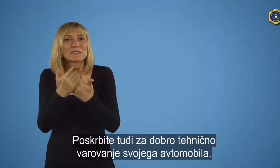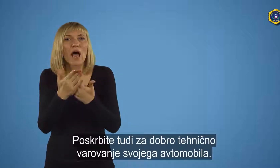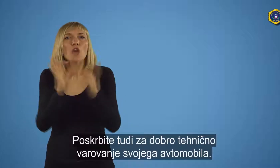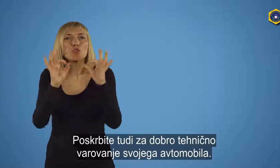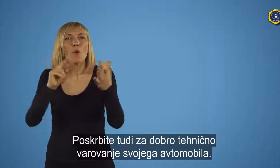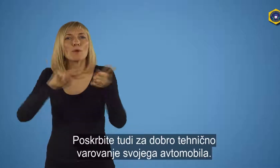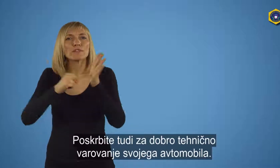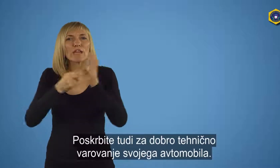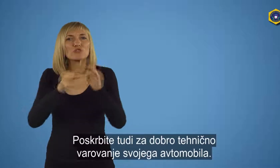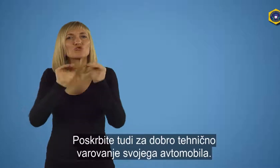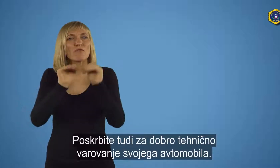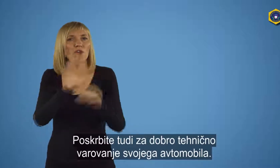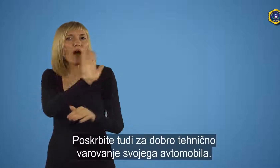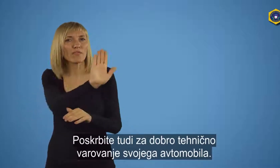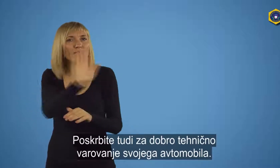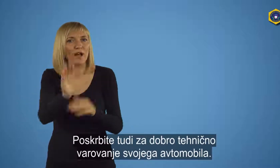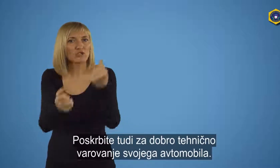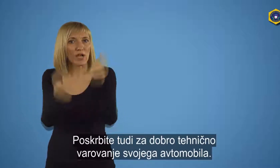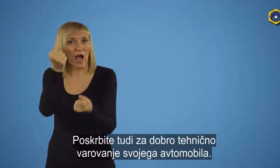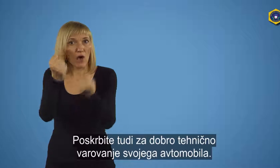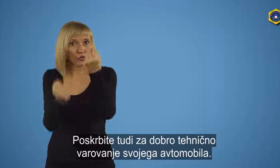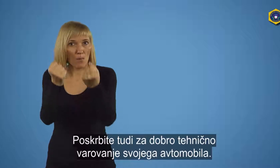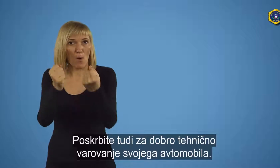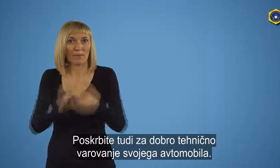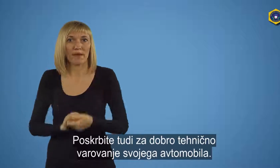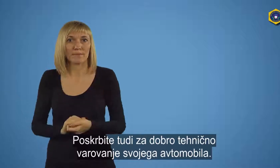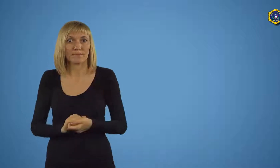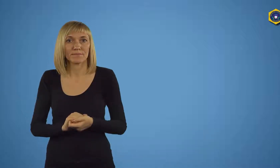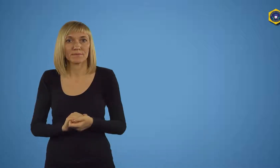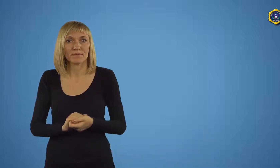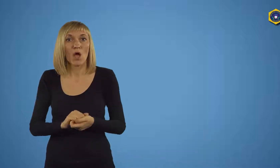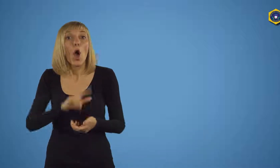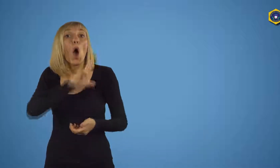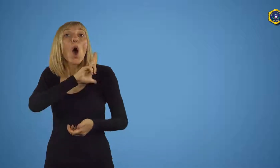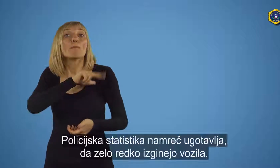Poskrbite tudi za dobro tehnično varovanje svojega avtomobila.